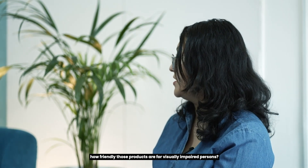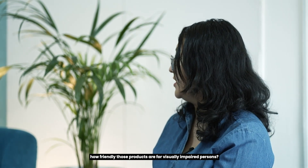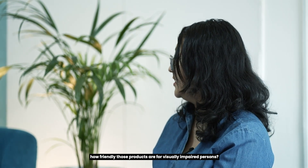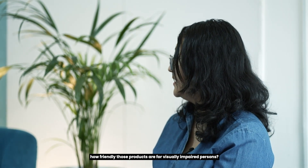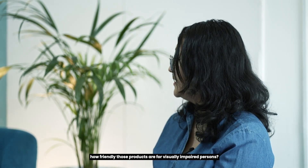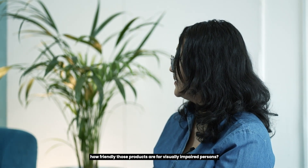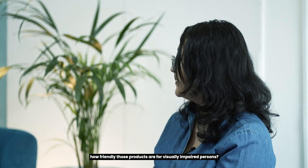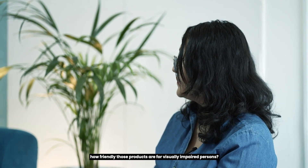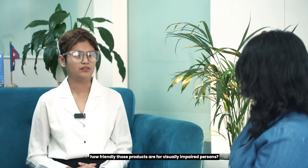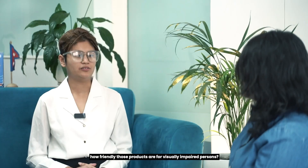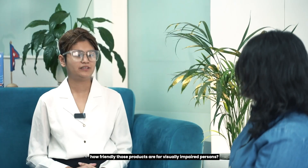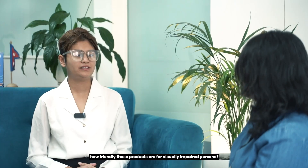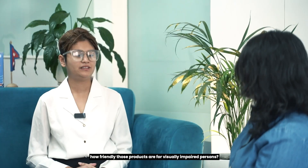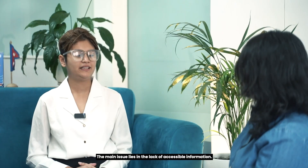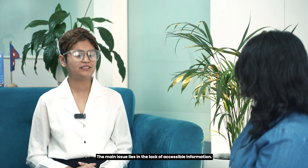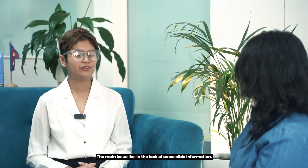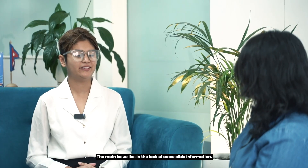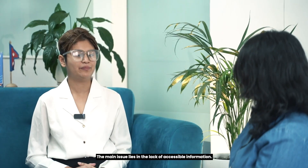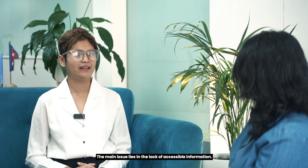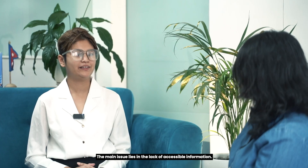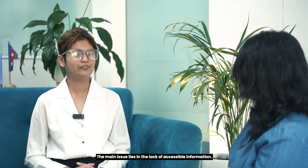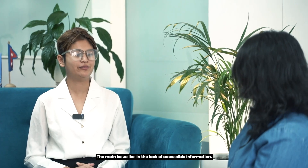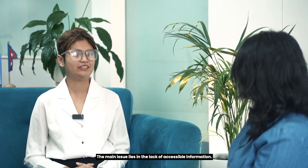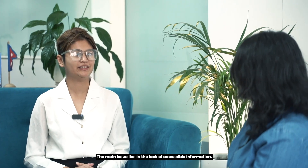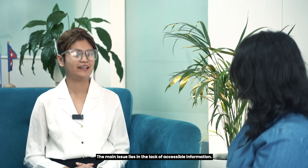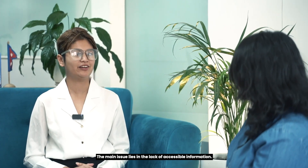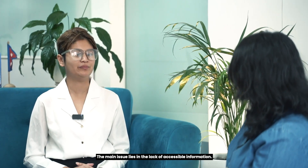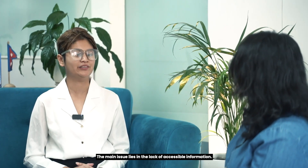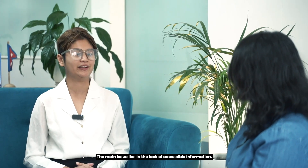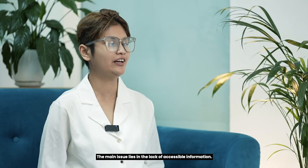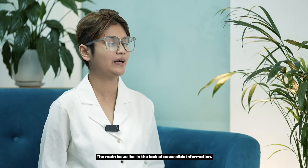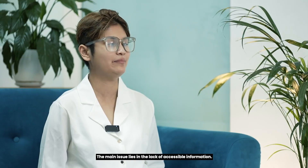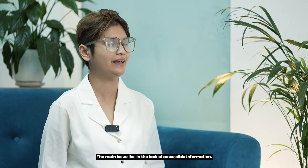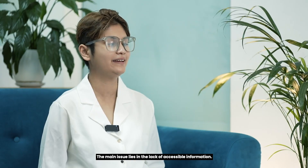कतिको सहज छ त्यही